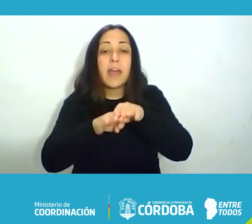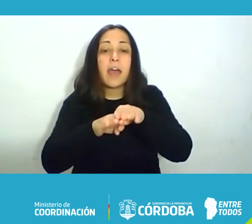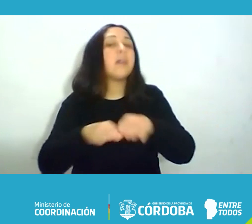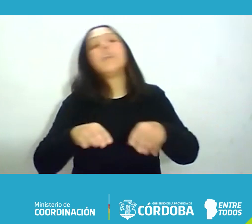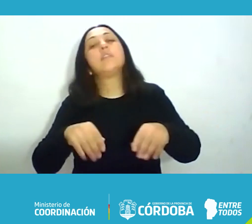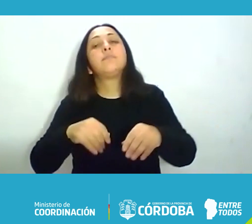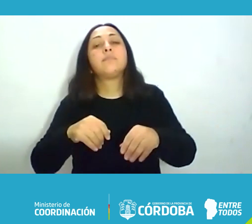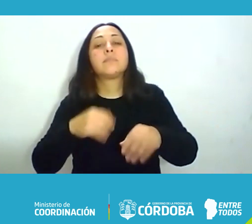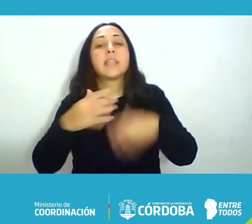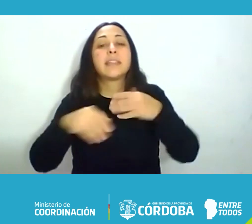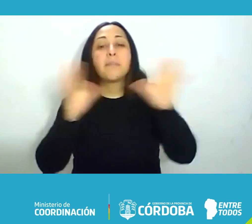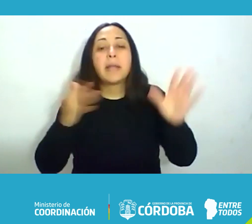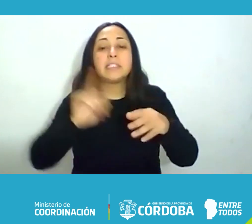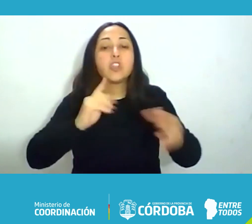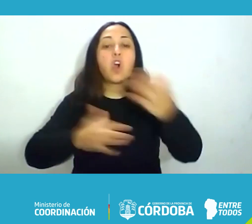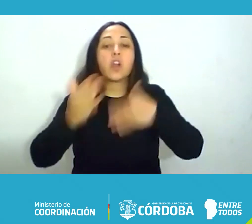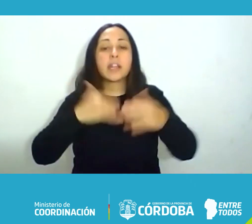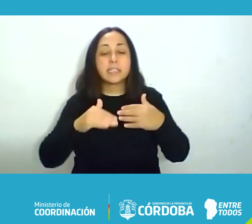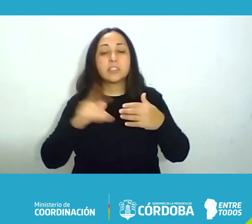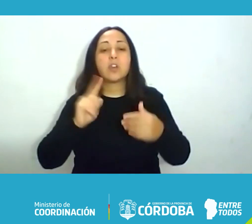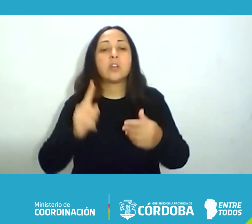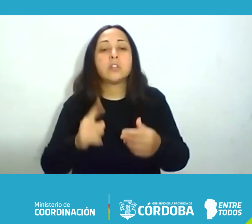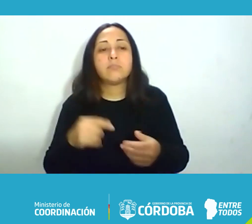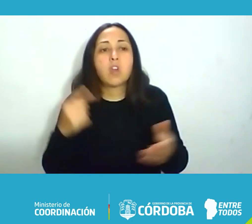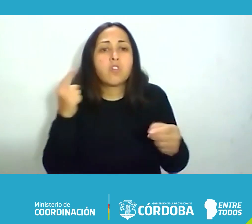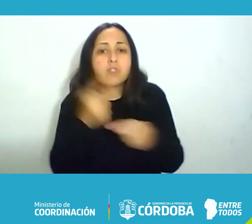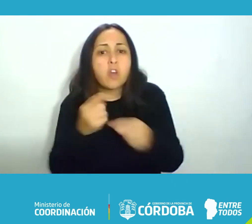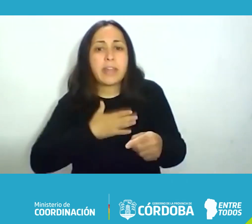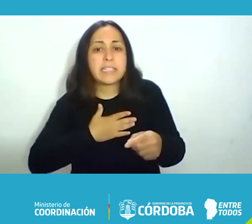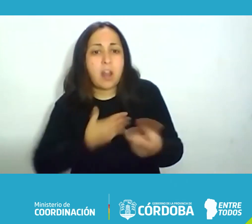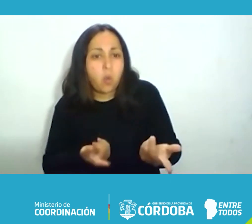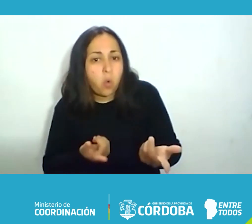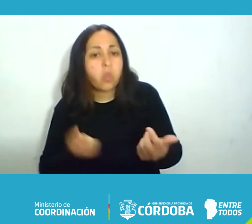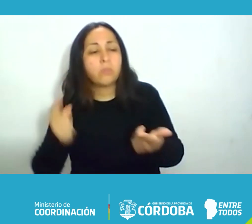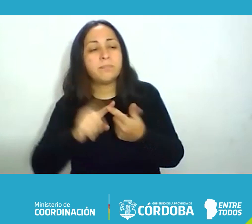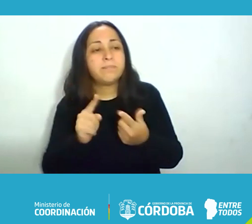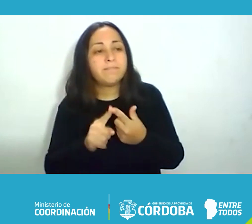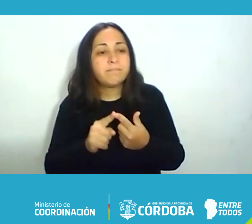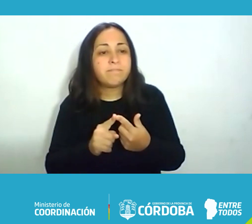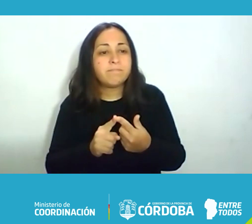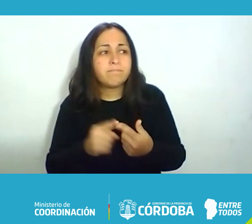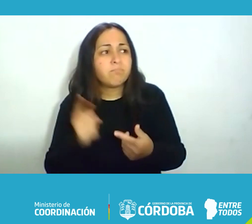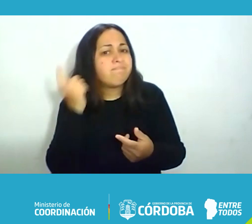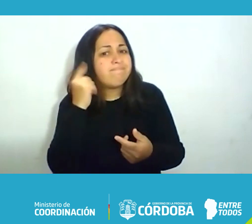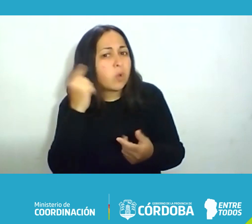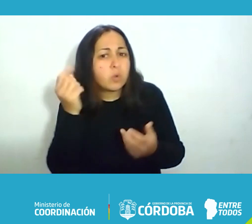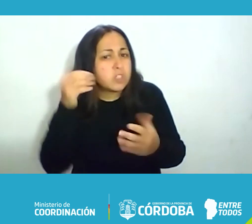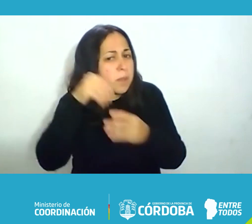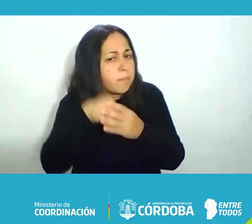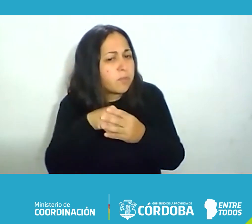regresión, avasallamiento de derechos, atenta contra la salud. Expresa que no ha escuchado con